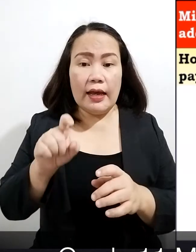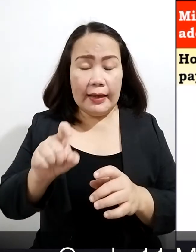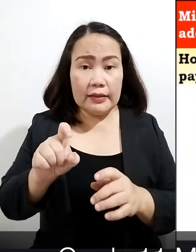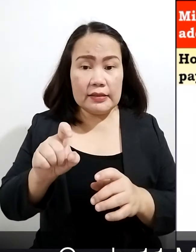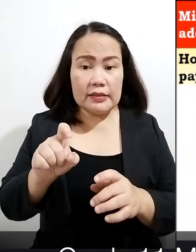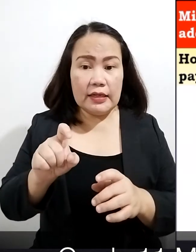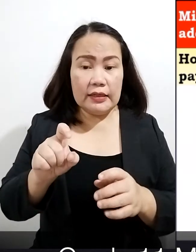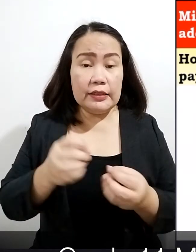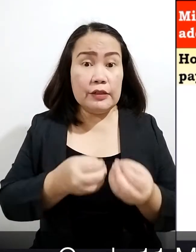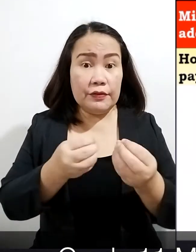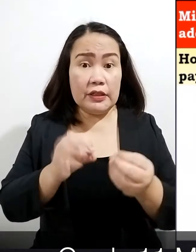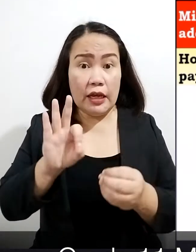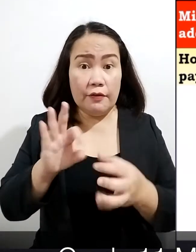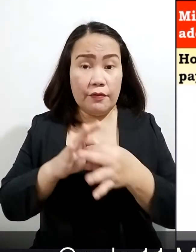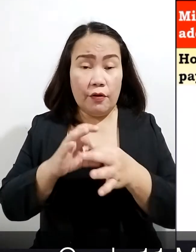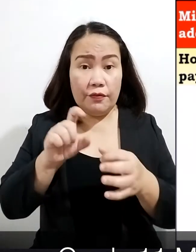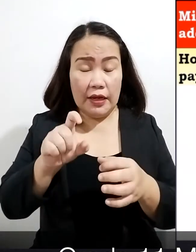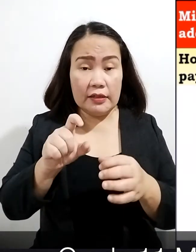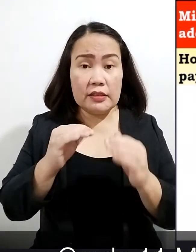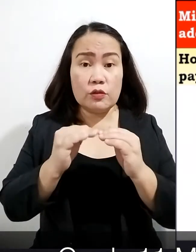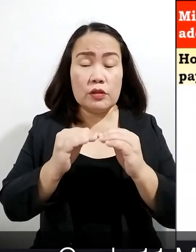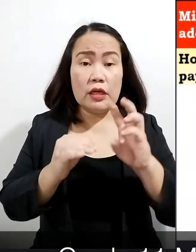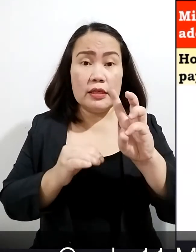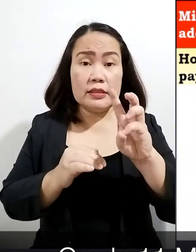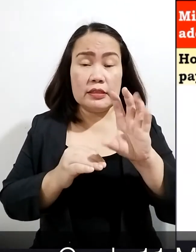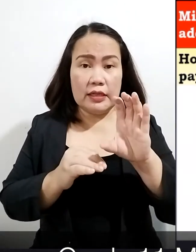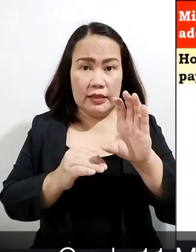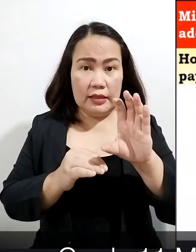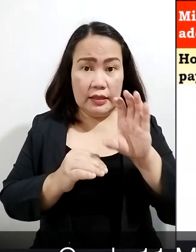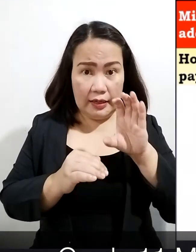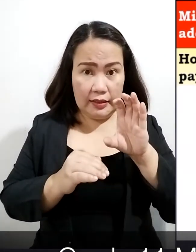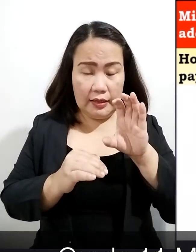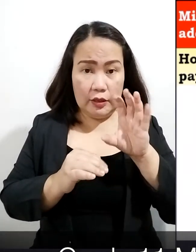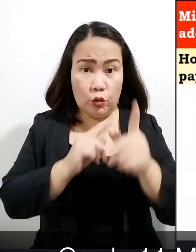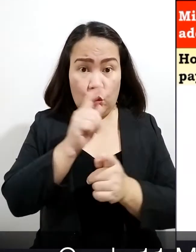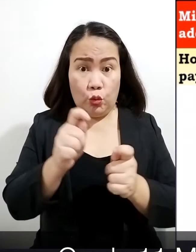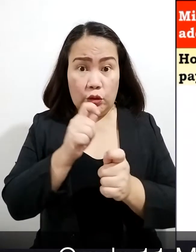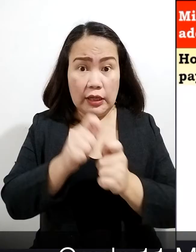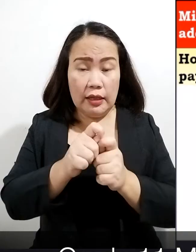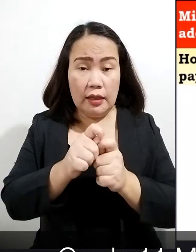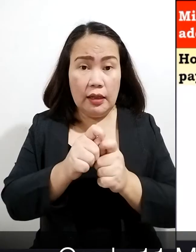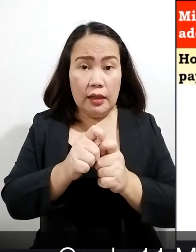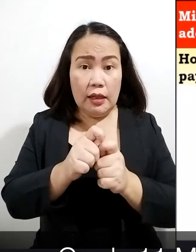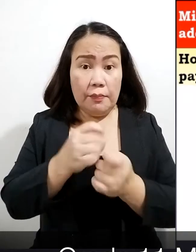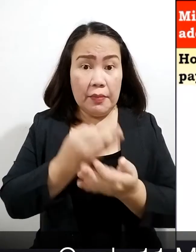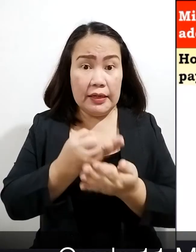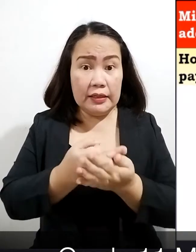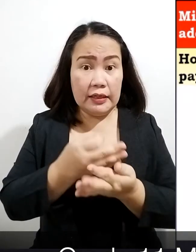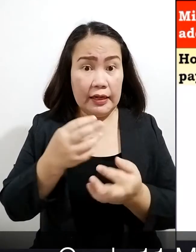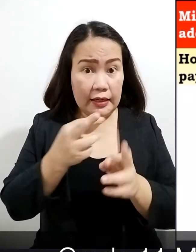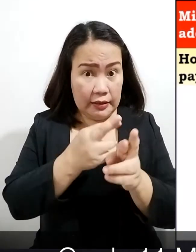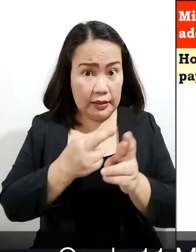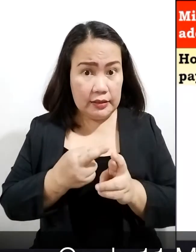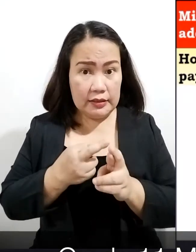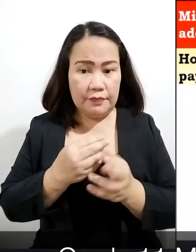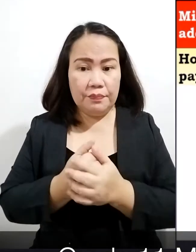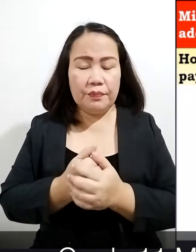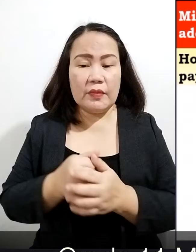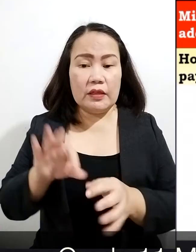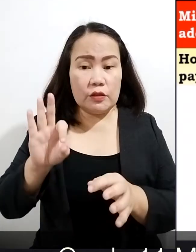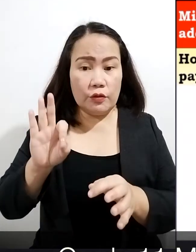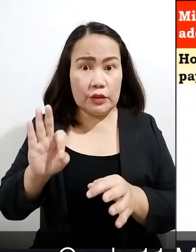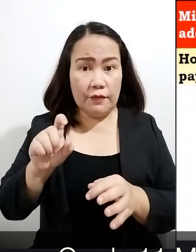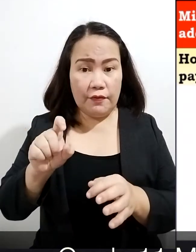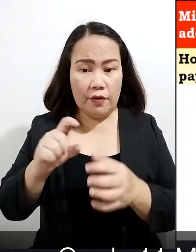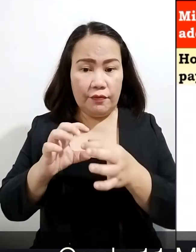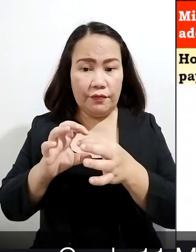given yung f of x na 600 pesos or yung total amount na kanyang na-receive. So, yung same function, f